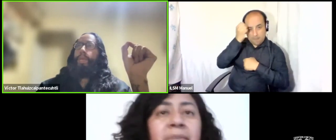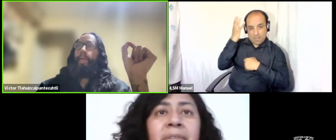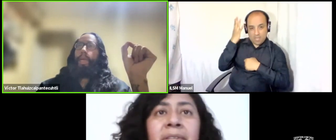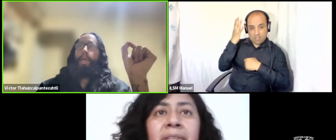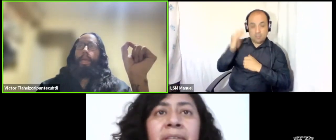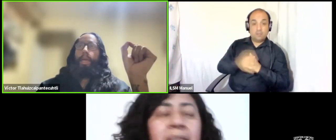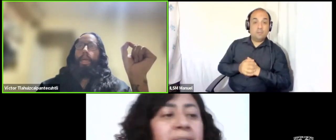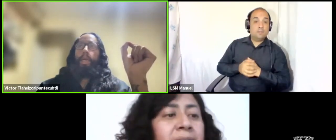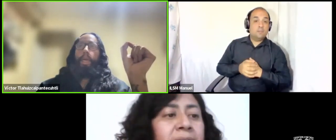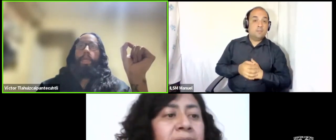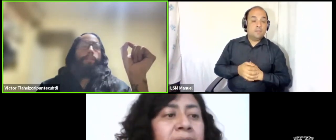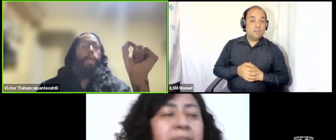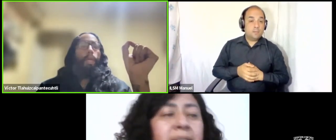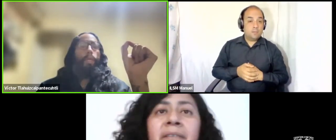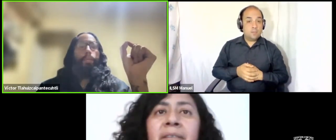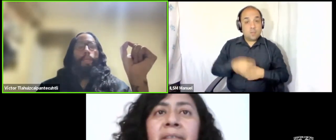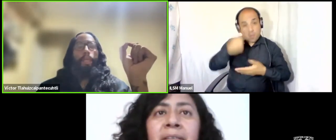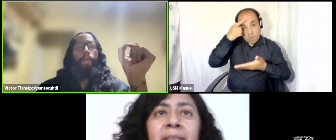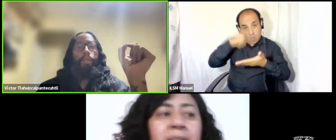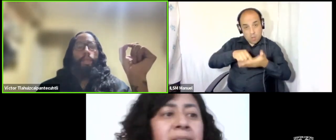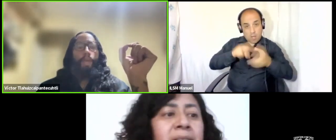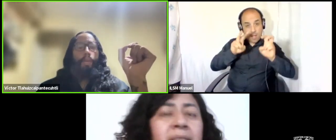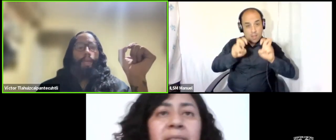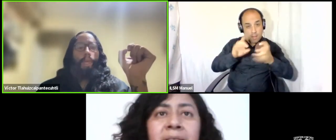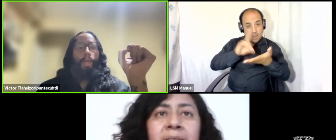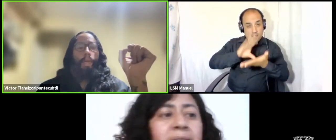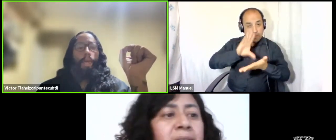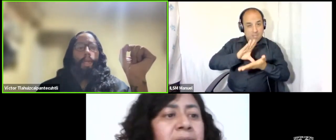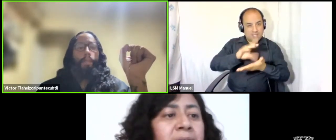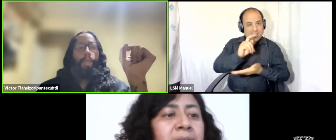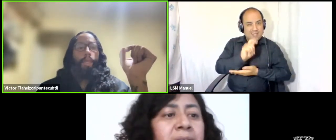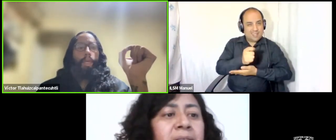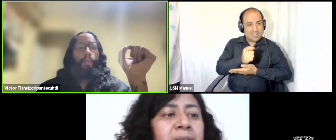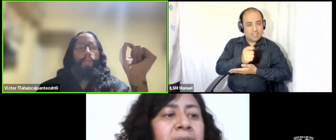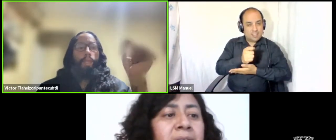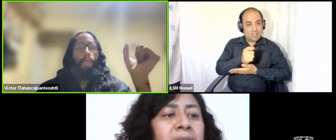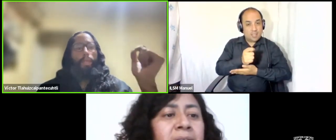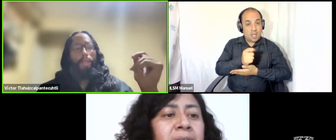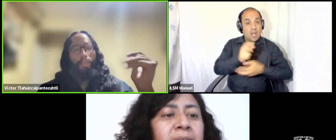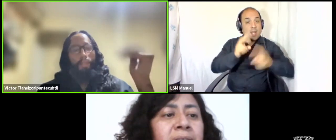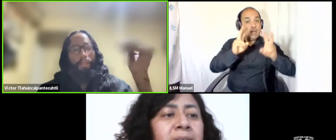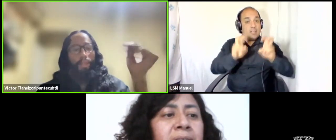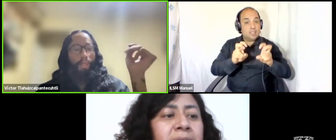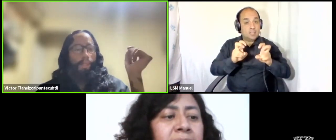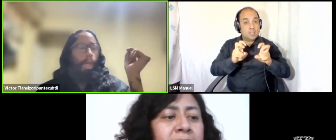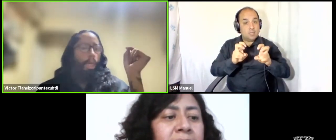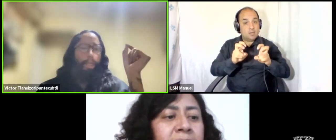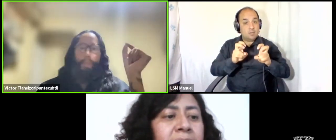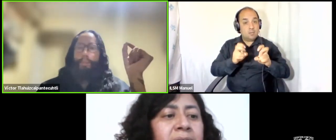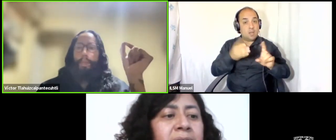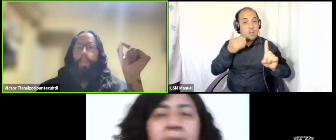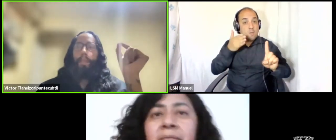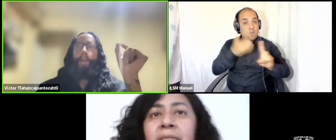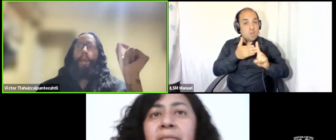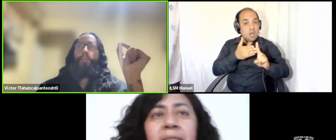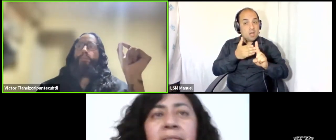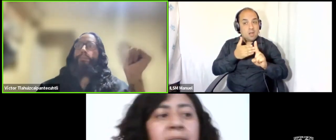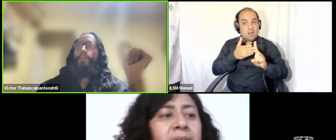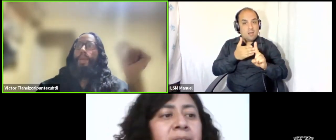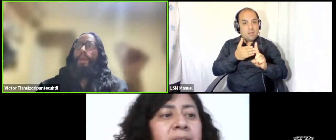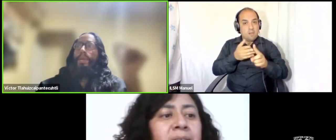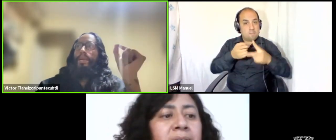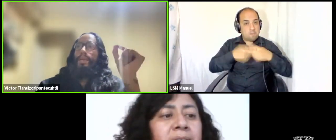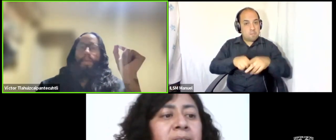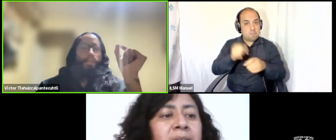es precisamente que creo que el tema de la discapacidad es un tema que va a marcar algunas de las investigaciones o algunos de los rumbos sobre